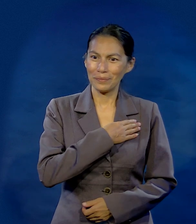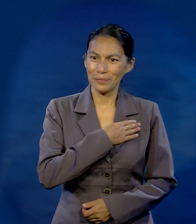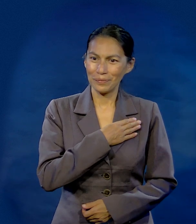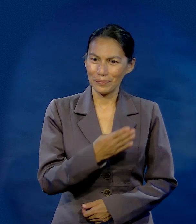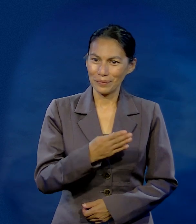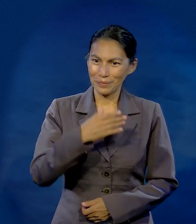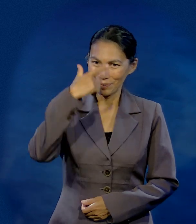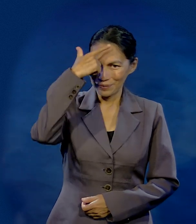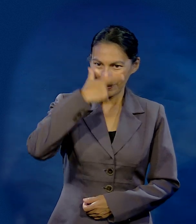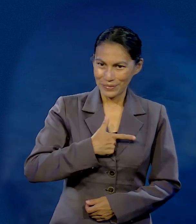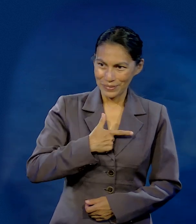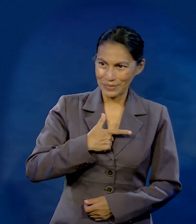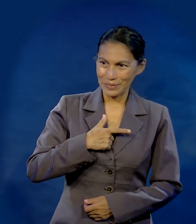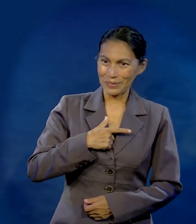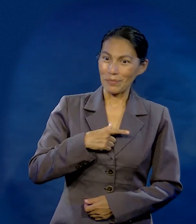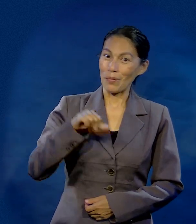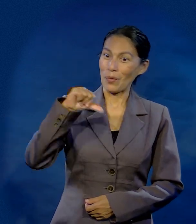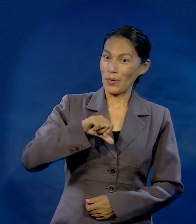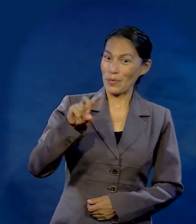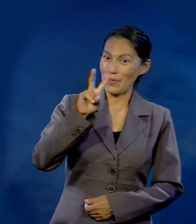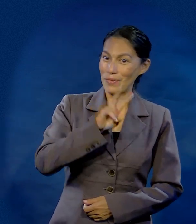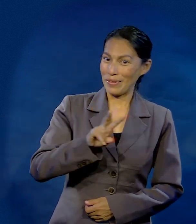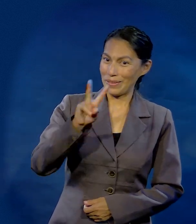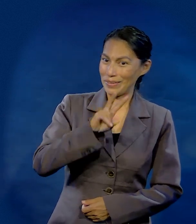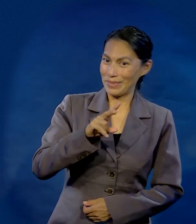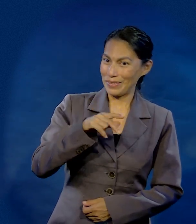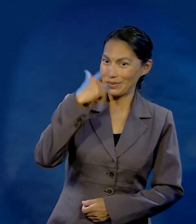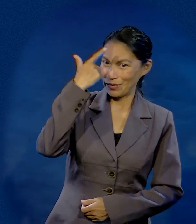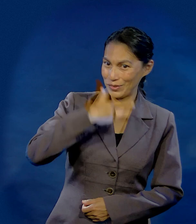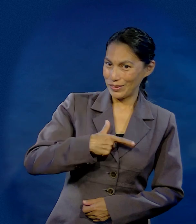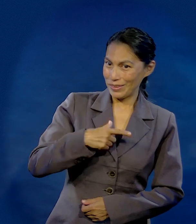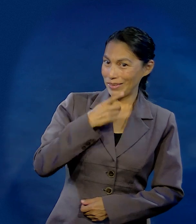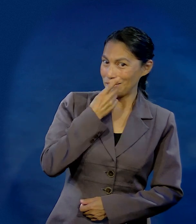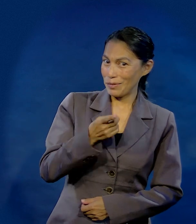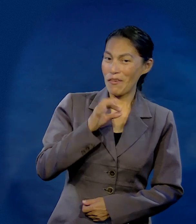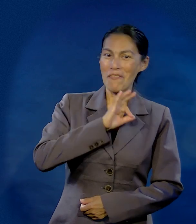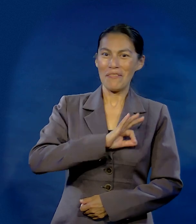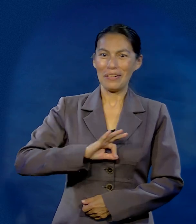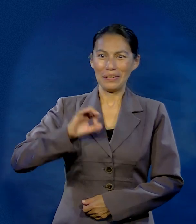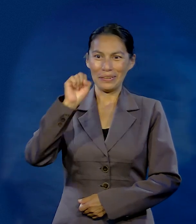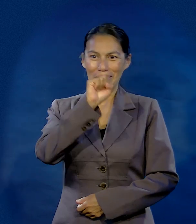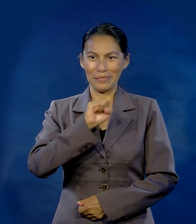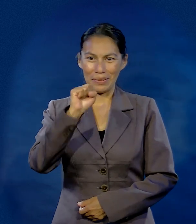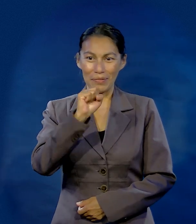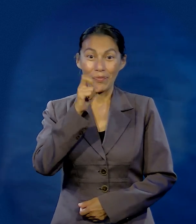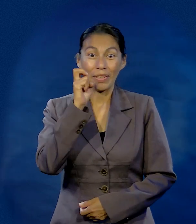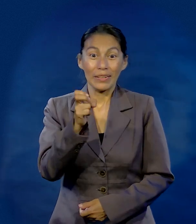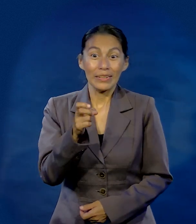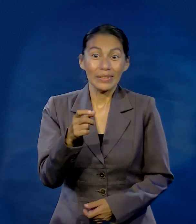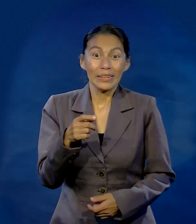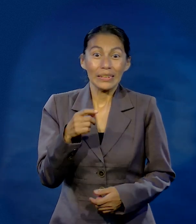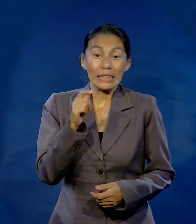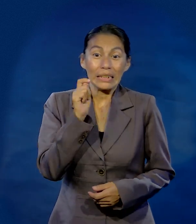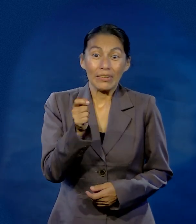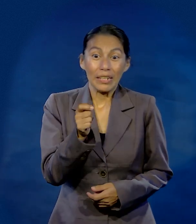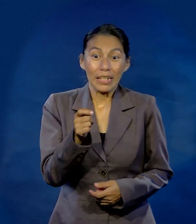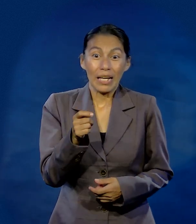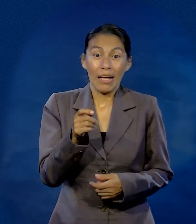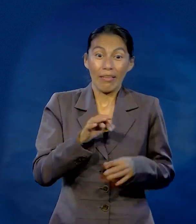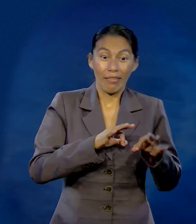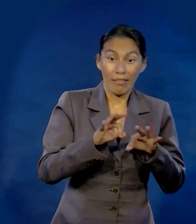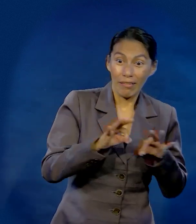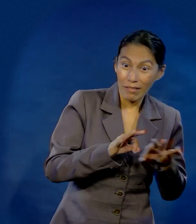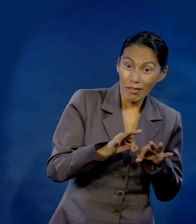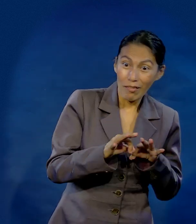buenas Buenas noches los viernes solemos decir feliz sábado así se dice feliz sábado